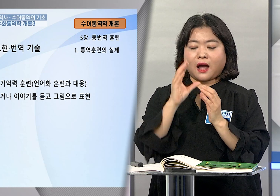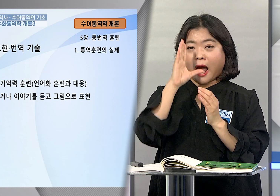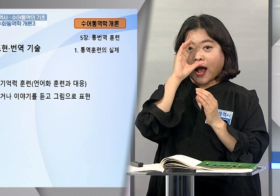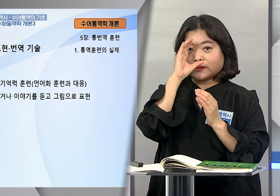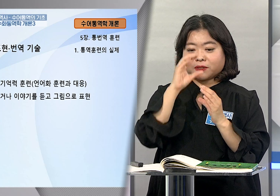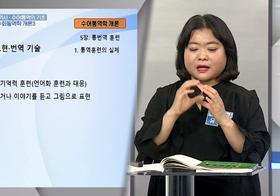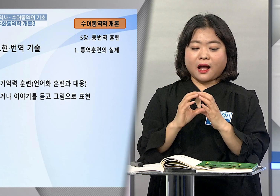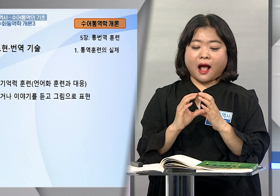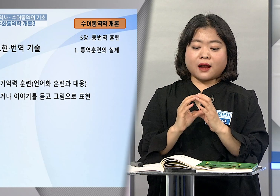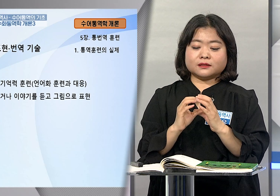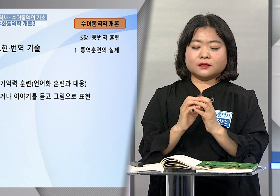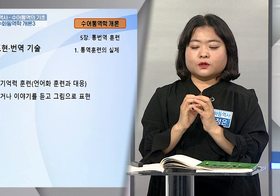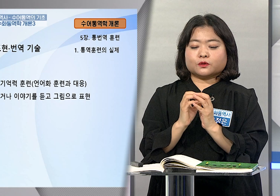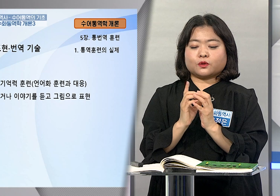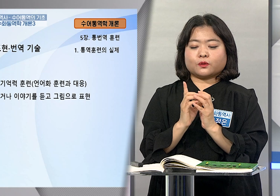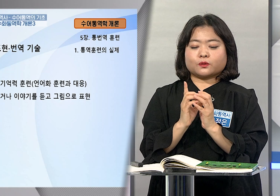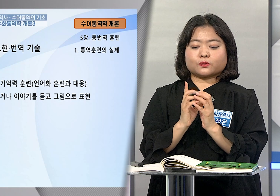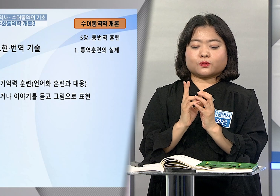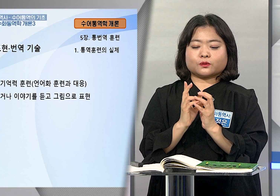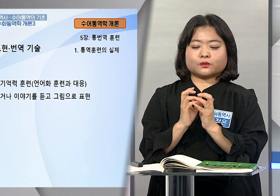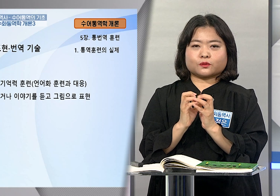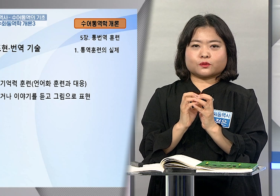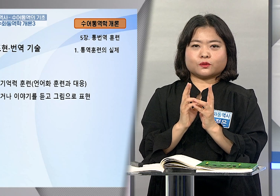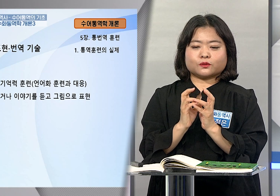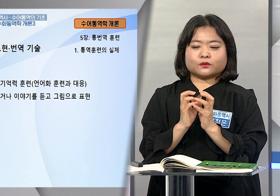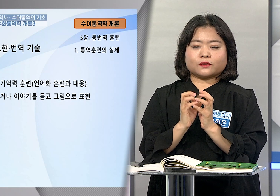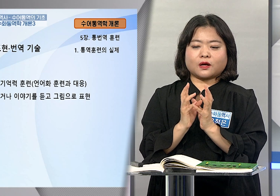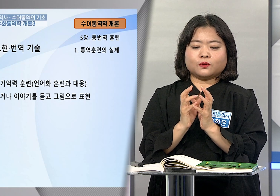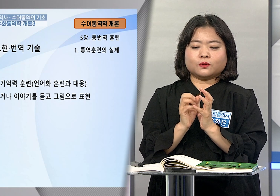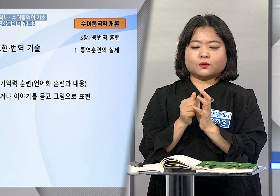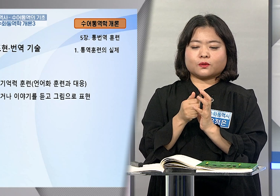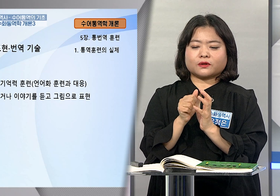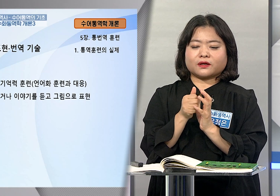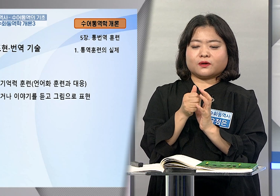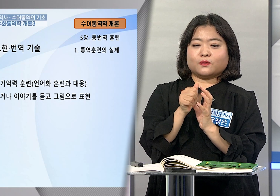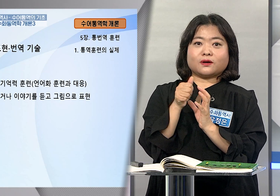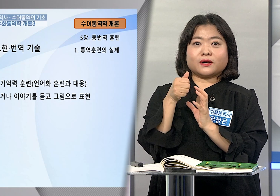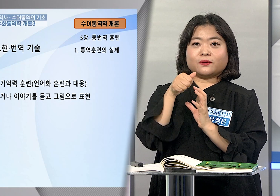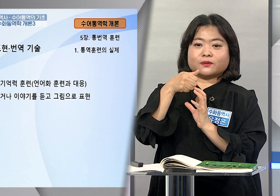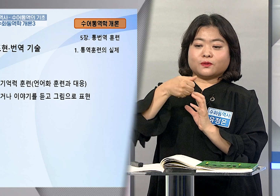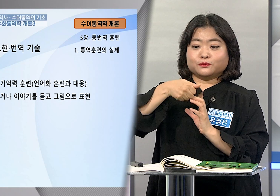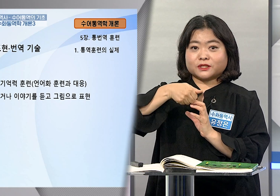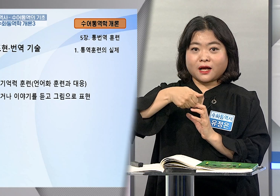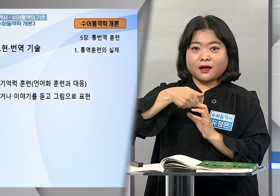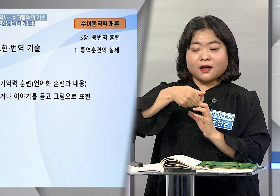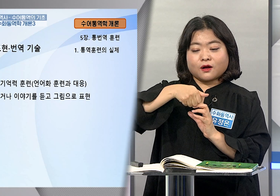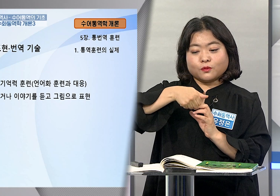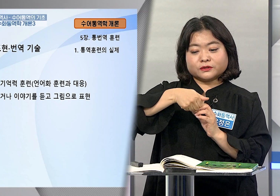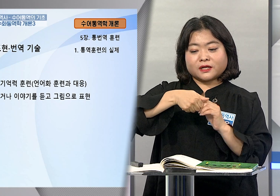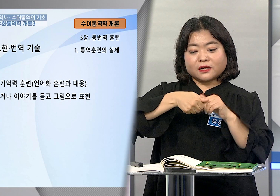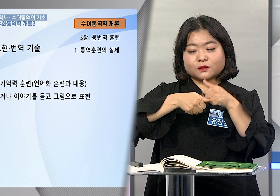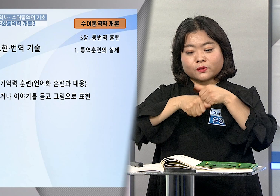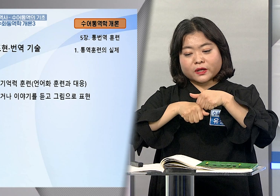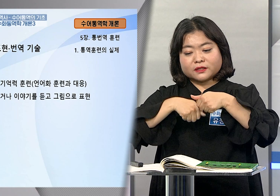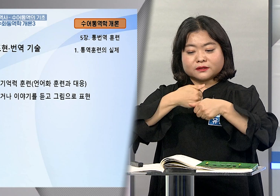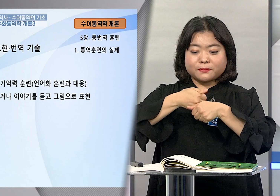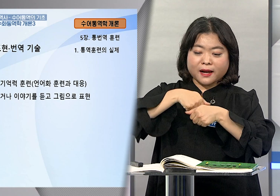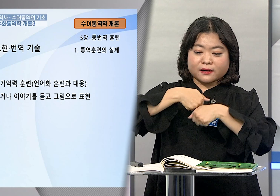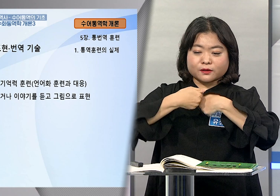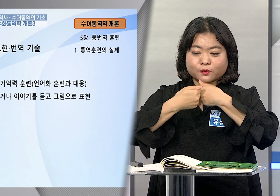알입니다. 알을 톡톡톡 까고 이렇게 올라와요. 거북이가 서로의 등을